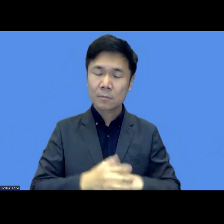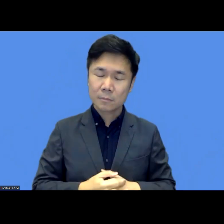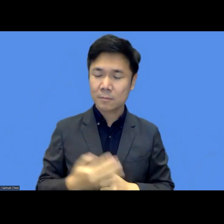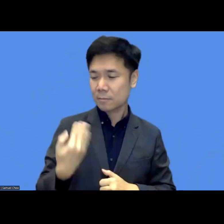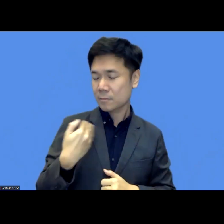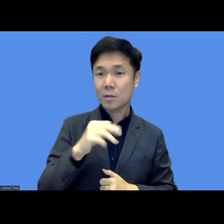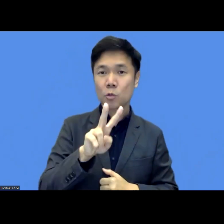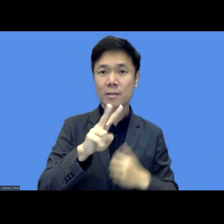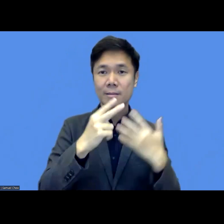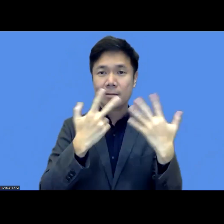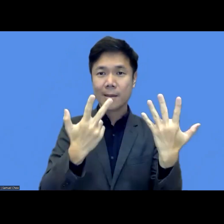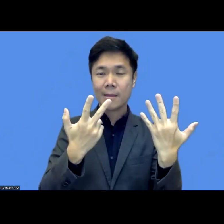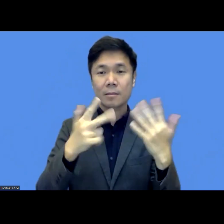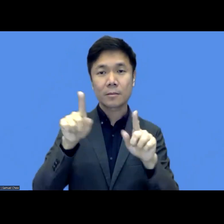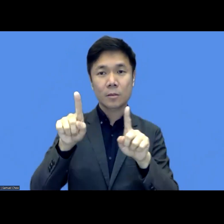El